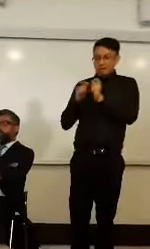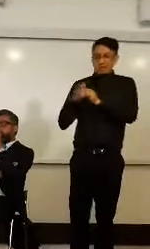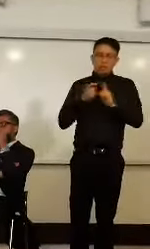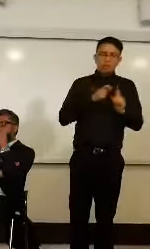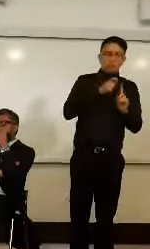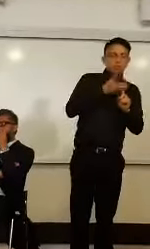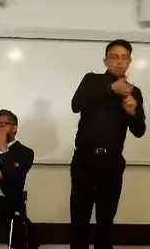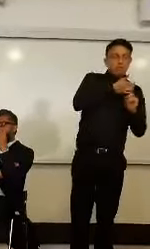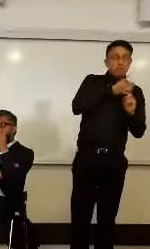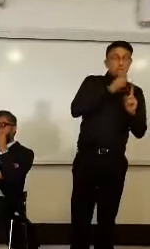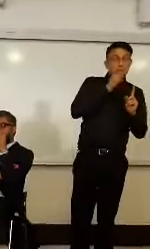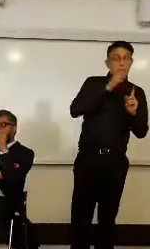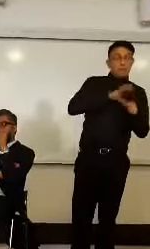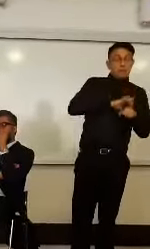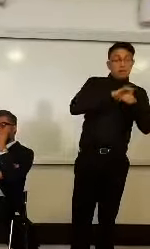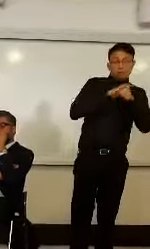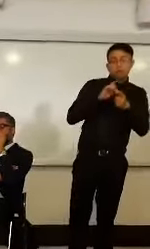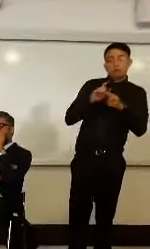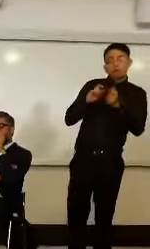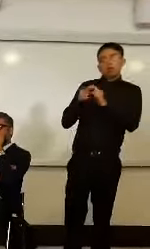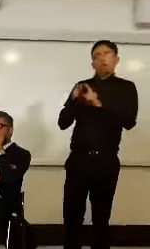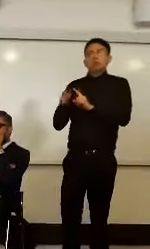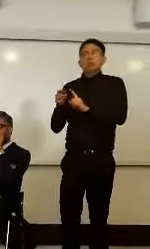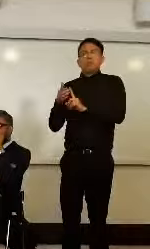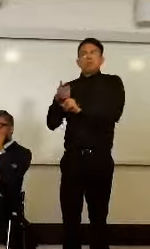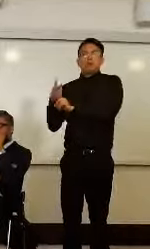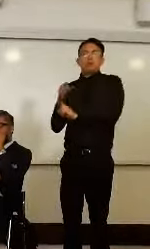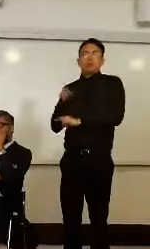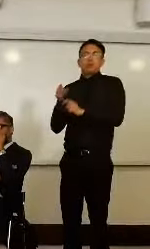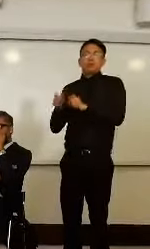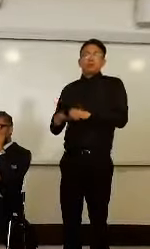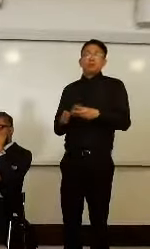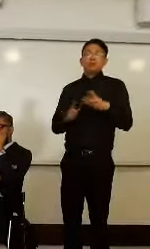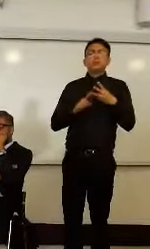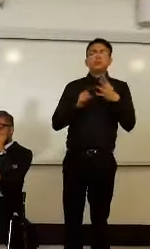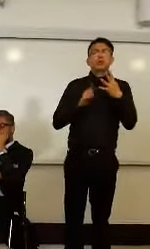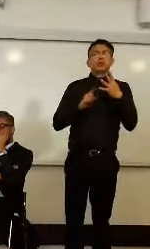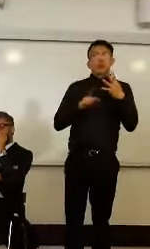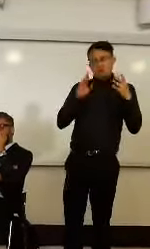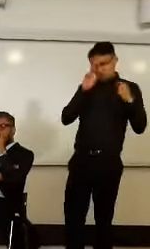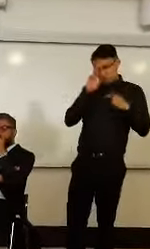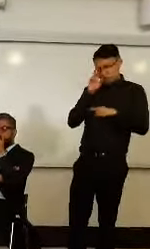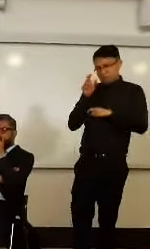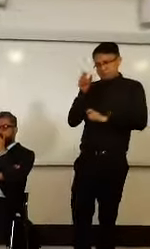con los que cuenta la persona con discapacidad, como esa forma, y como ya lo había dicho Diego,